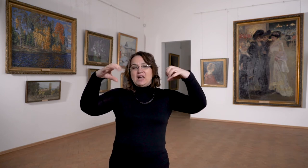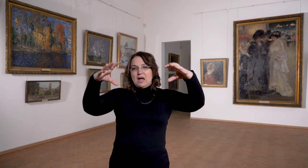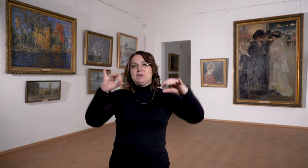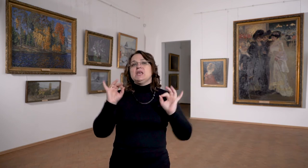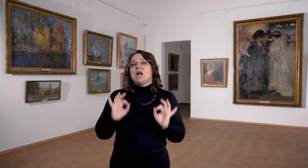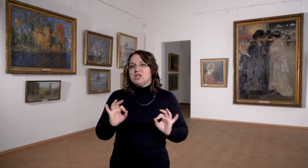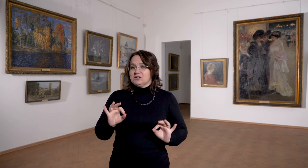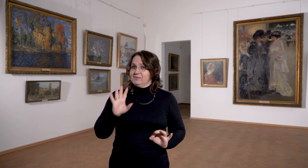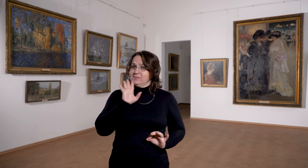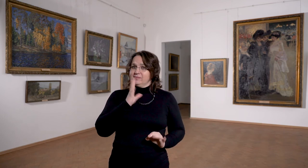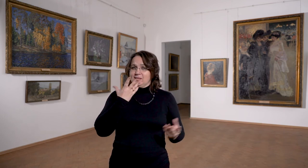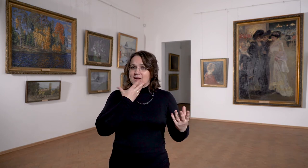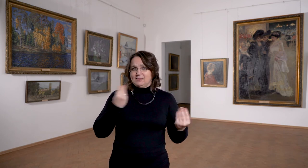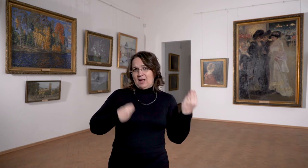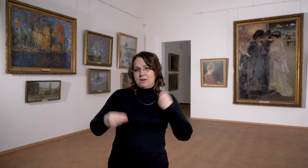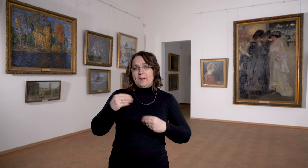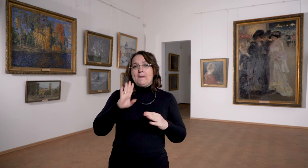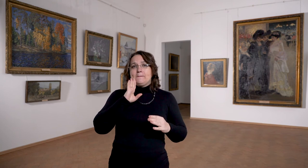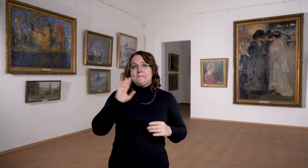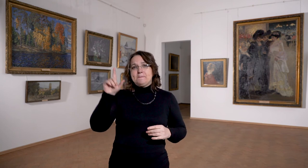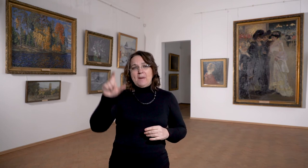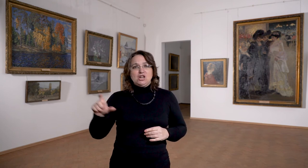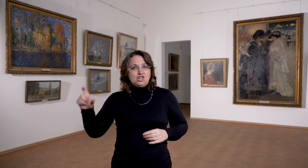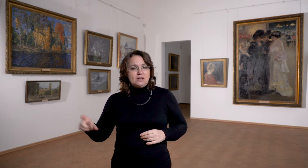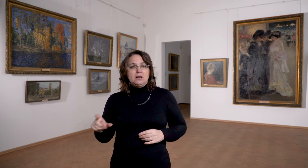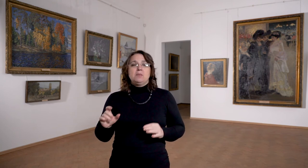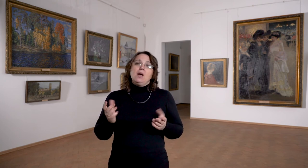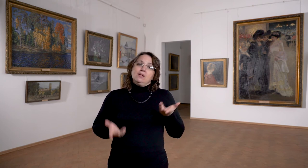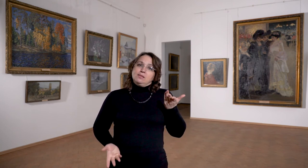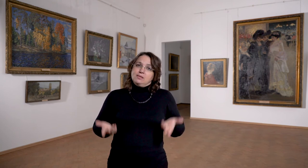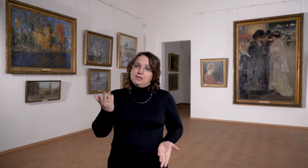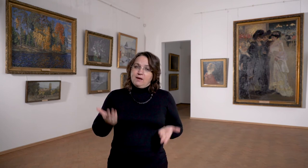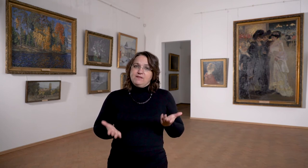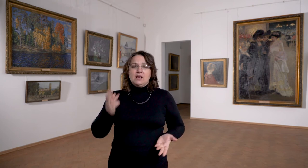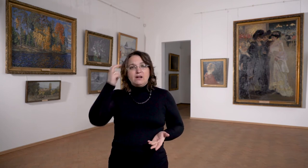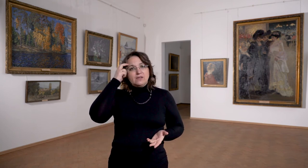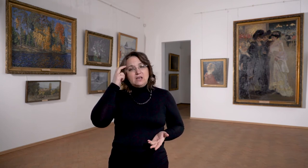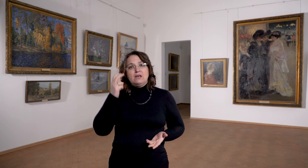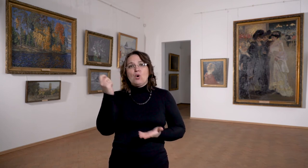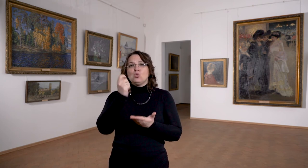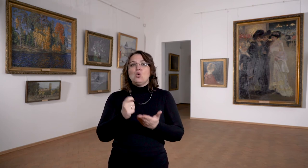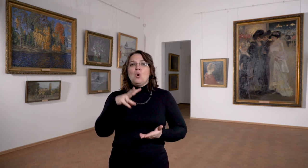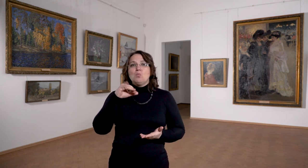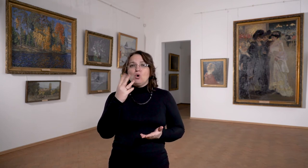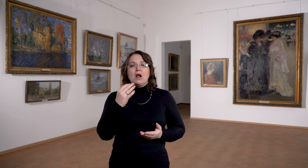нарядными парижанками. Наверное, в Киеве художник Мурашко не мог видеть ни таких нарядов, ни таких образцов